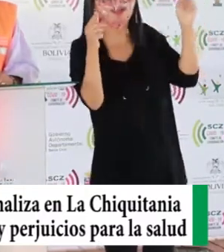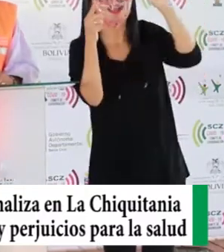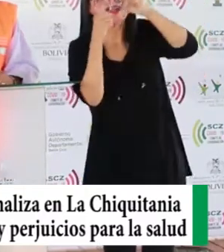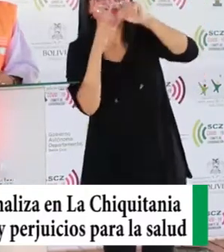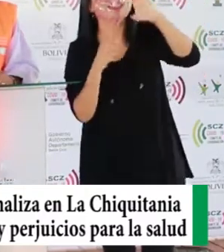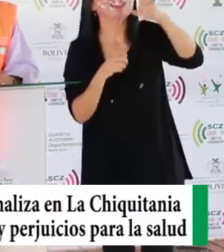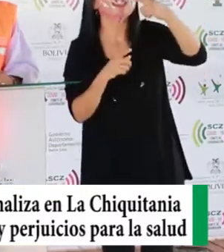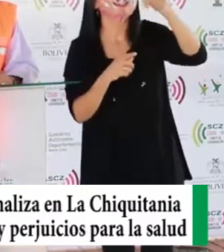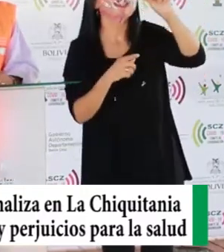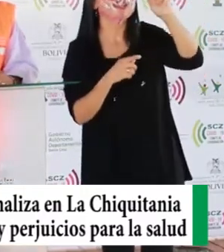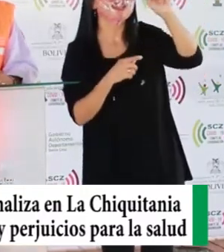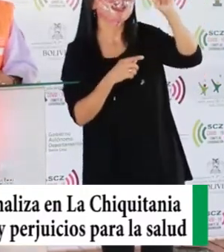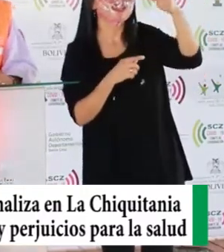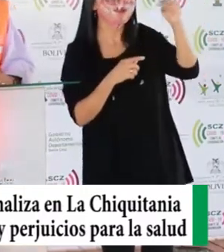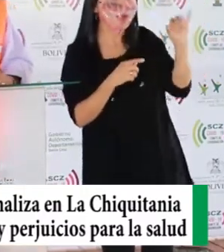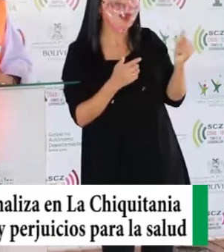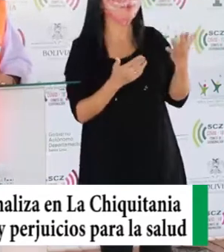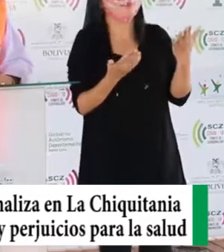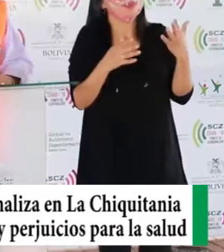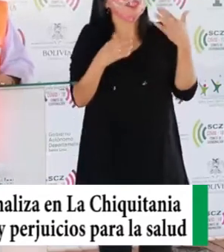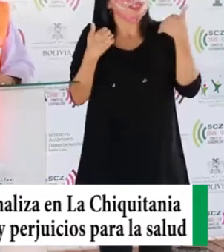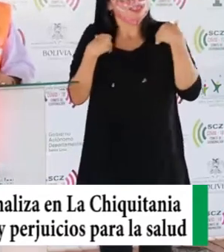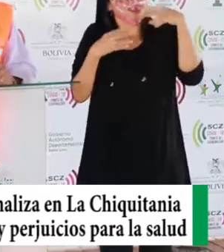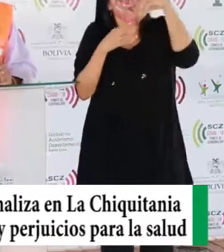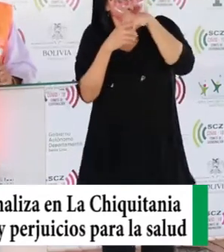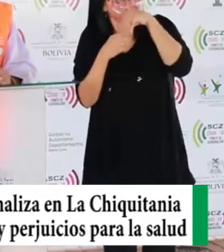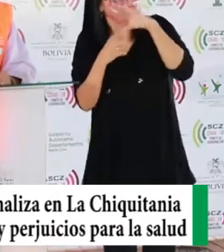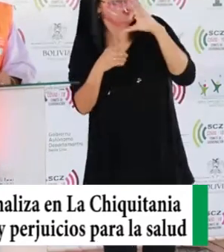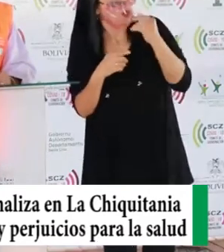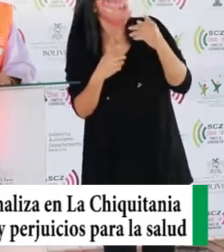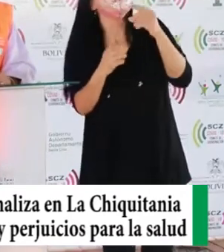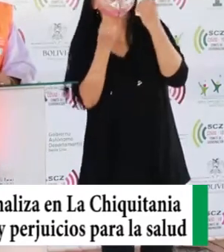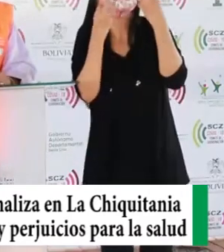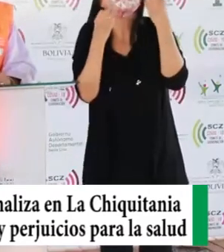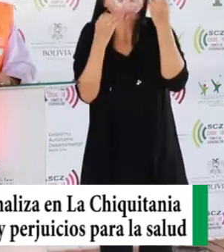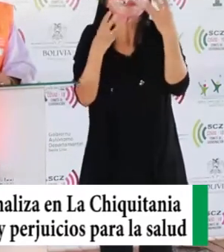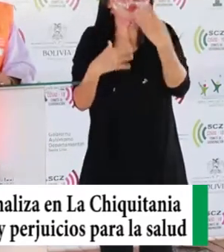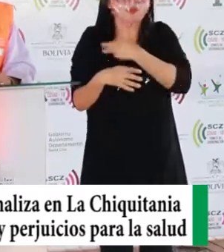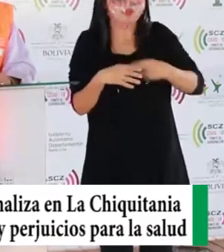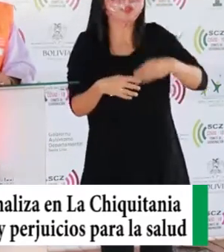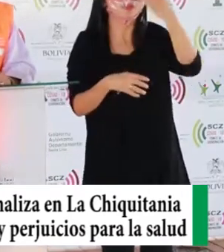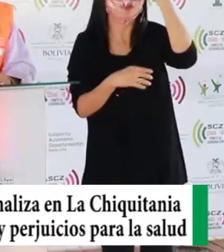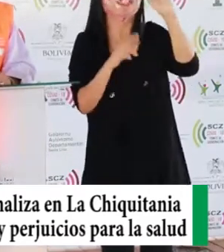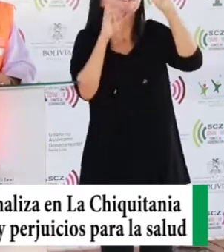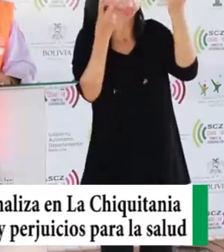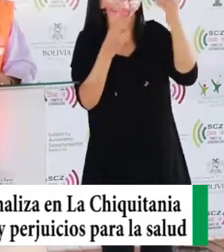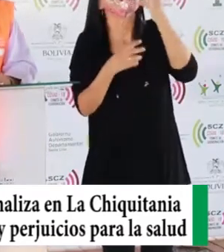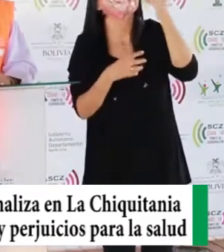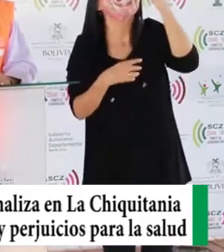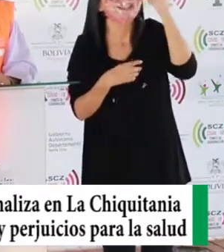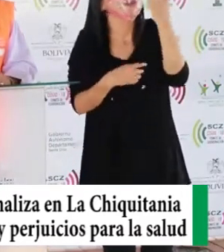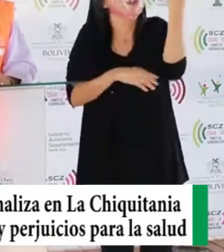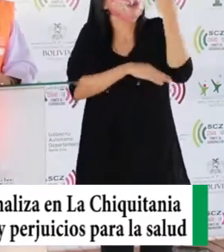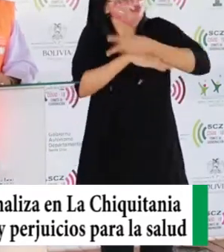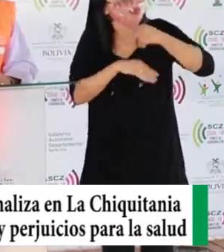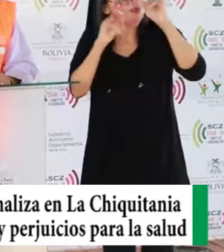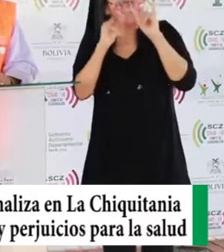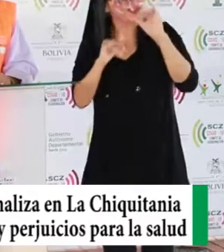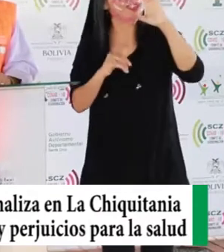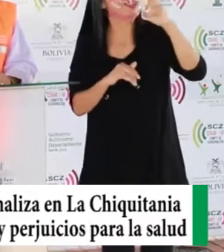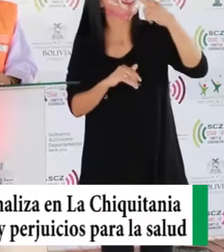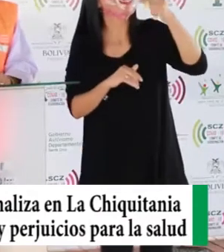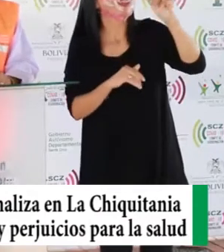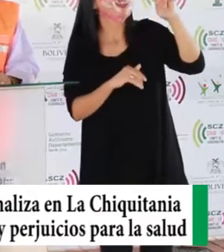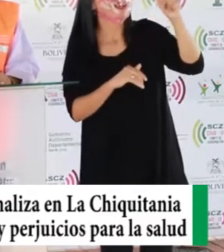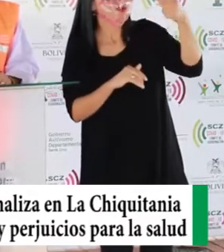Charagua tiene muchos municipios por un tema indígena y vamos a estar 2 días en Charagua, es eso lo que lo hemos programado. Y